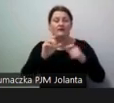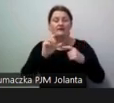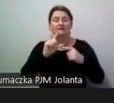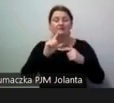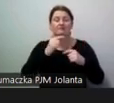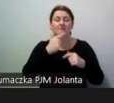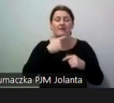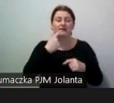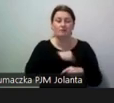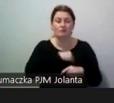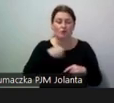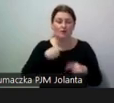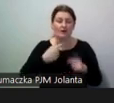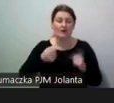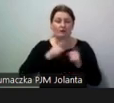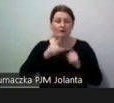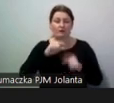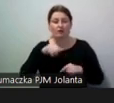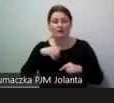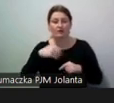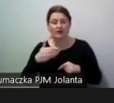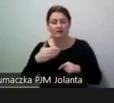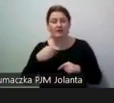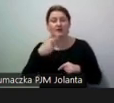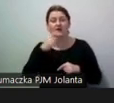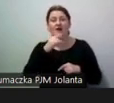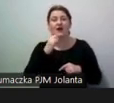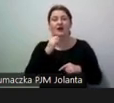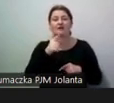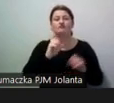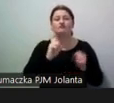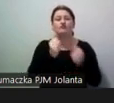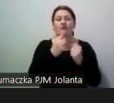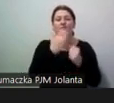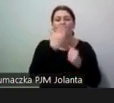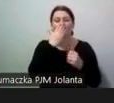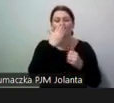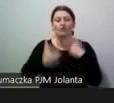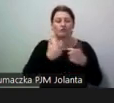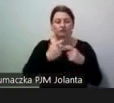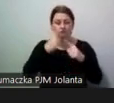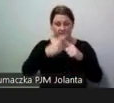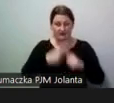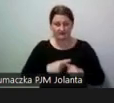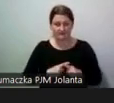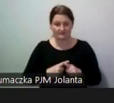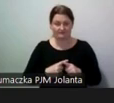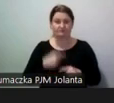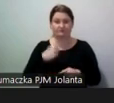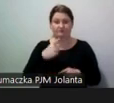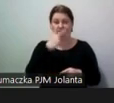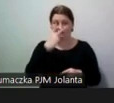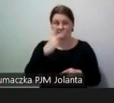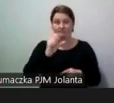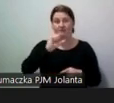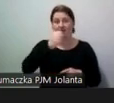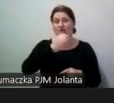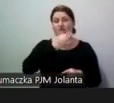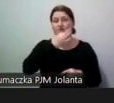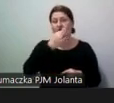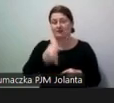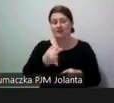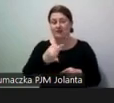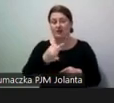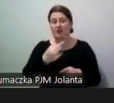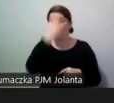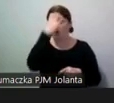albo za pomocą języka migowego tego, jak test działa. Widać, że mamy tutaj pierwszy typ pytania, gdzie